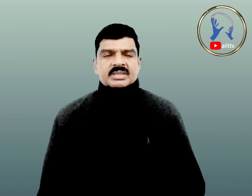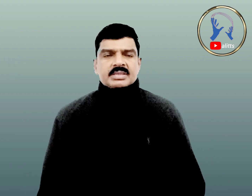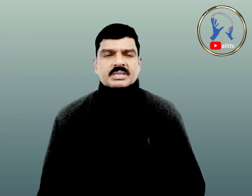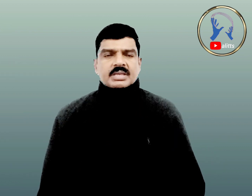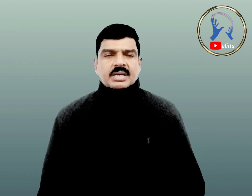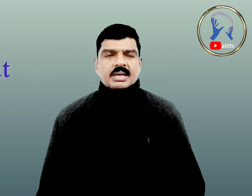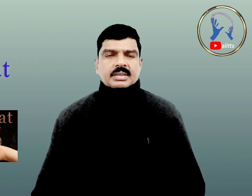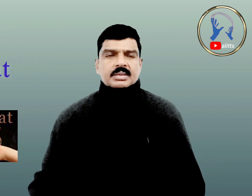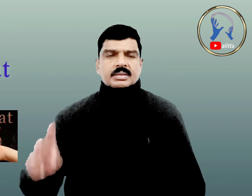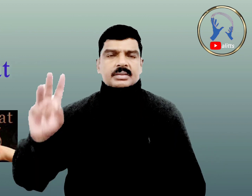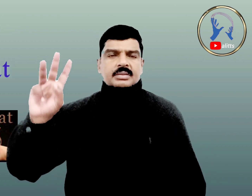زکوٰۃ،